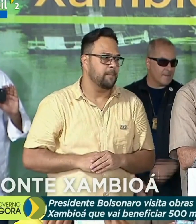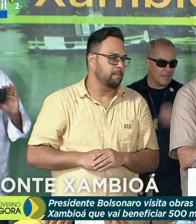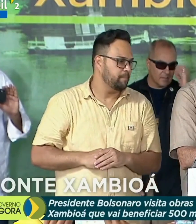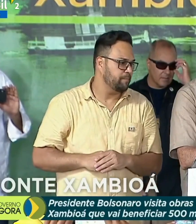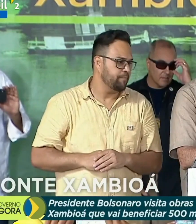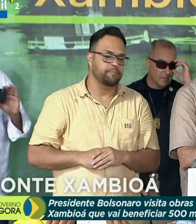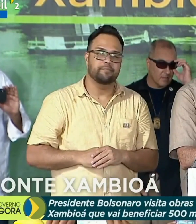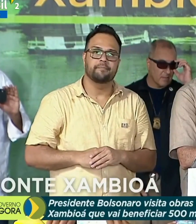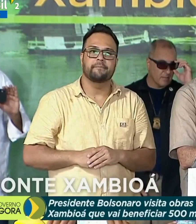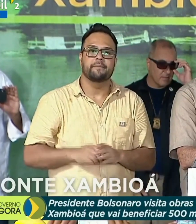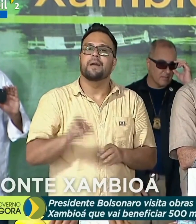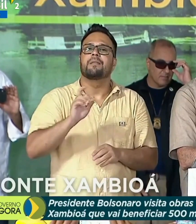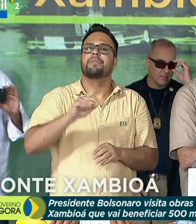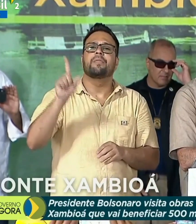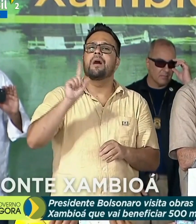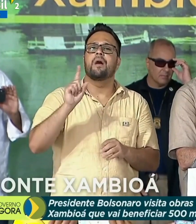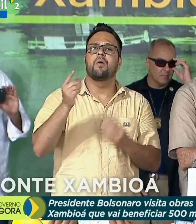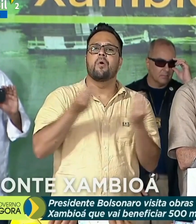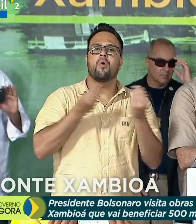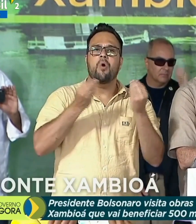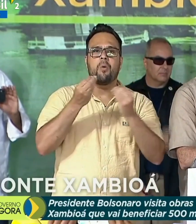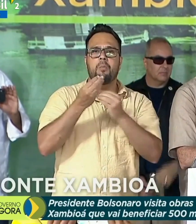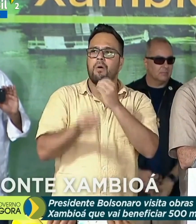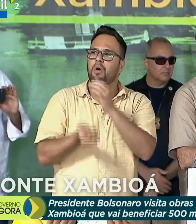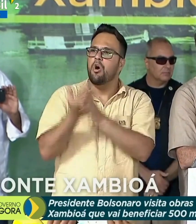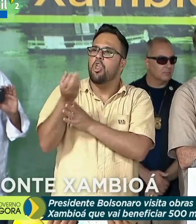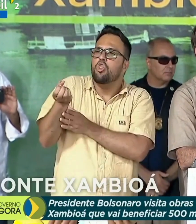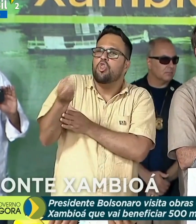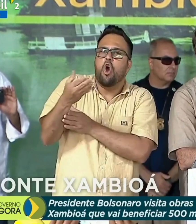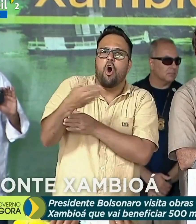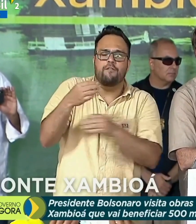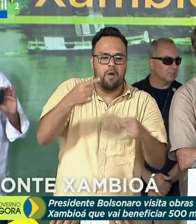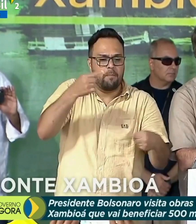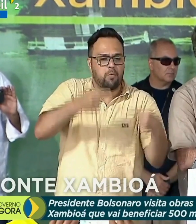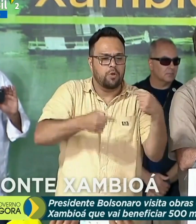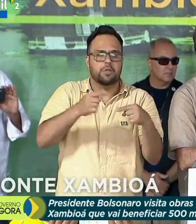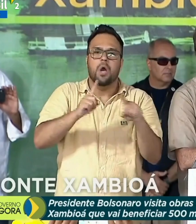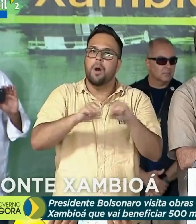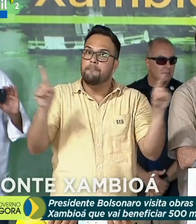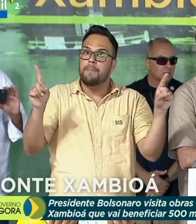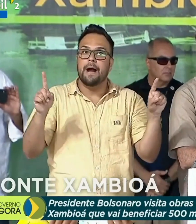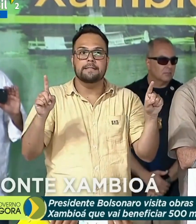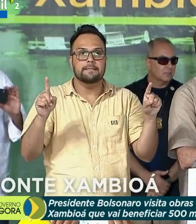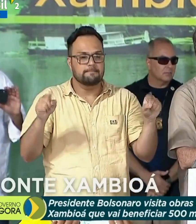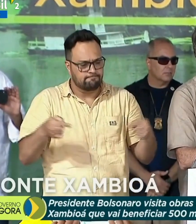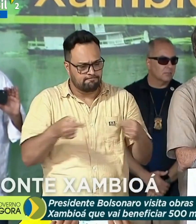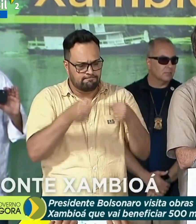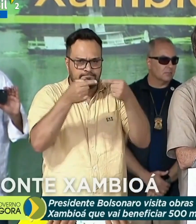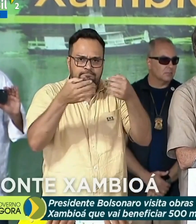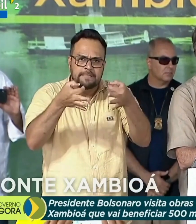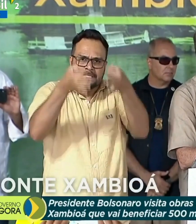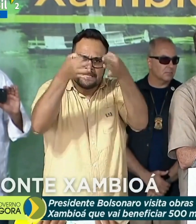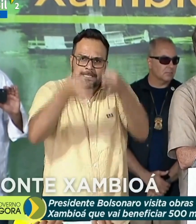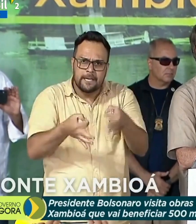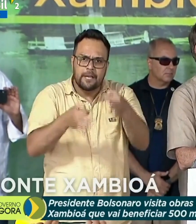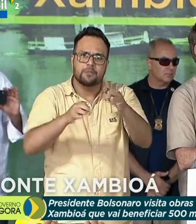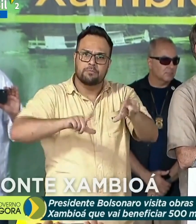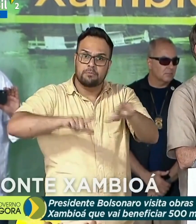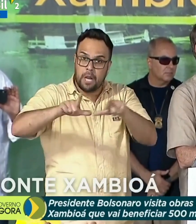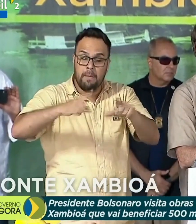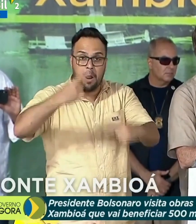Não uma nova forma de fazer política, mas a forma correta de fazer política